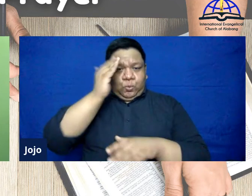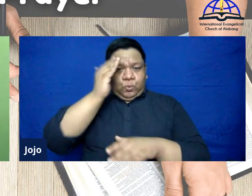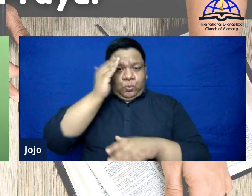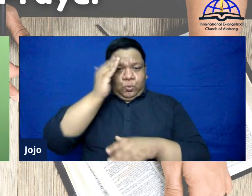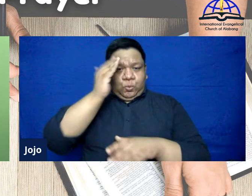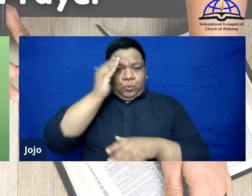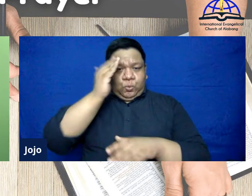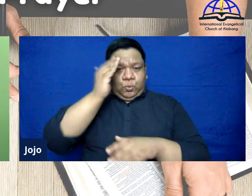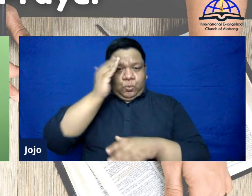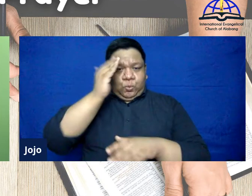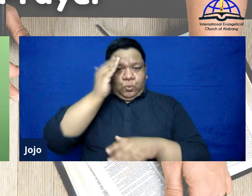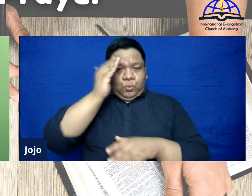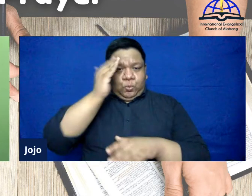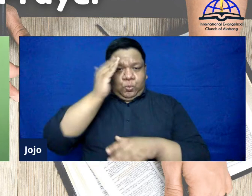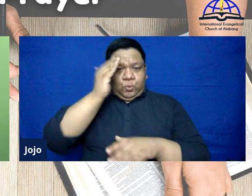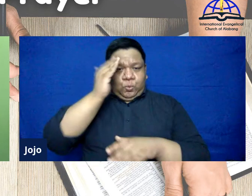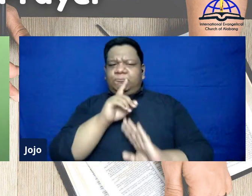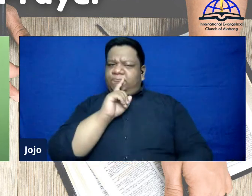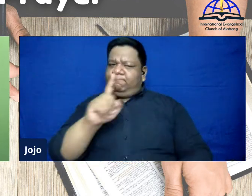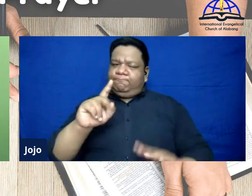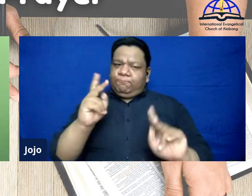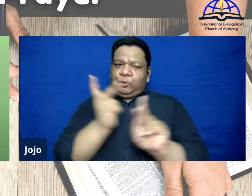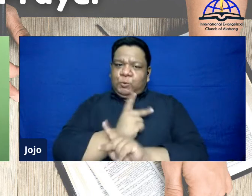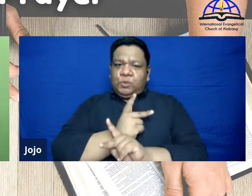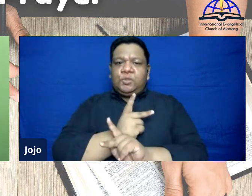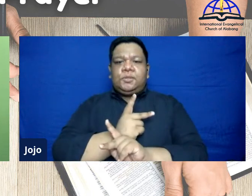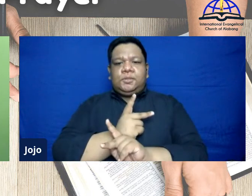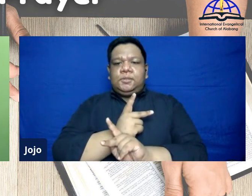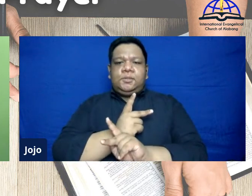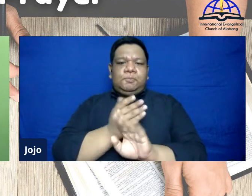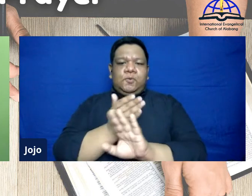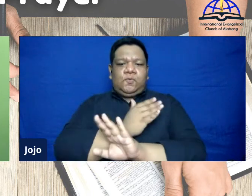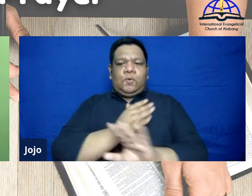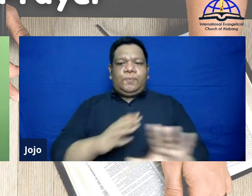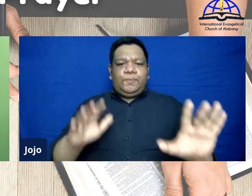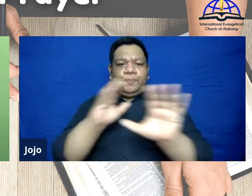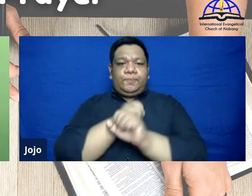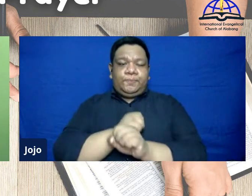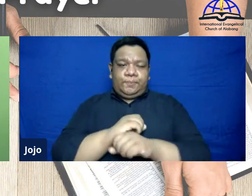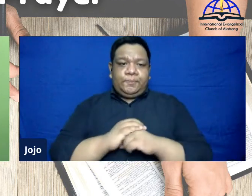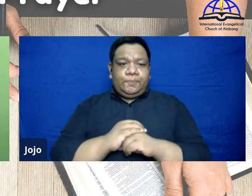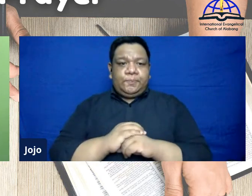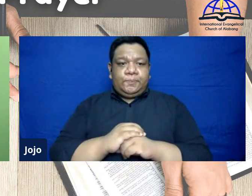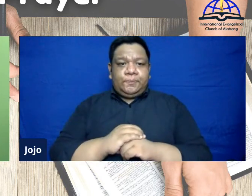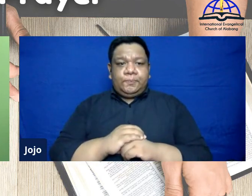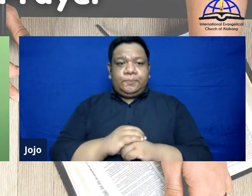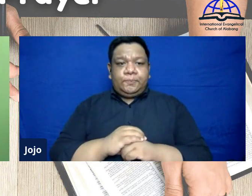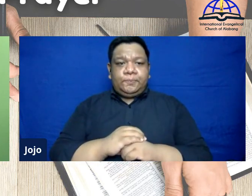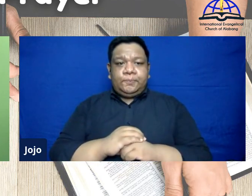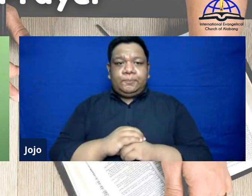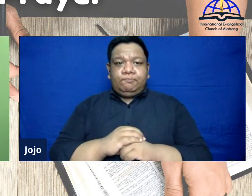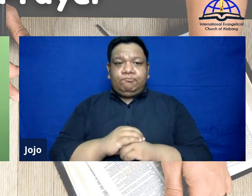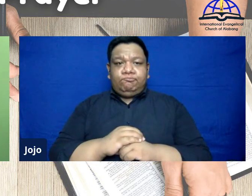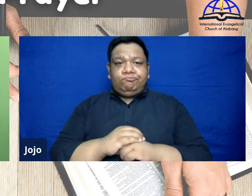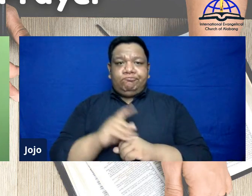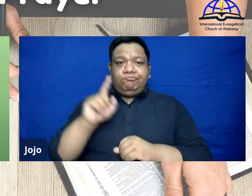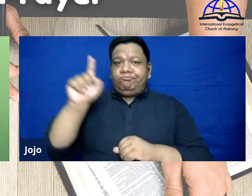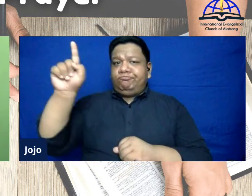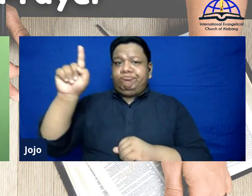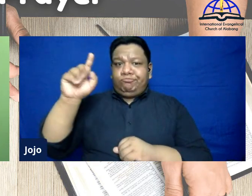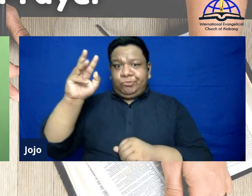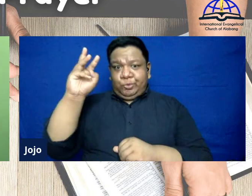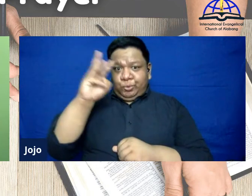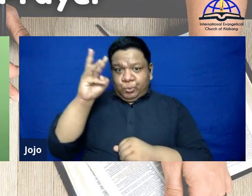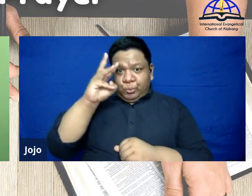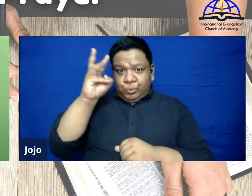real ugly before it all winds up. He is not so worried about